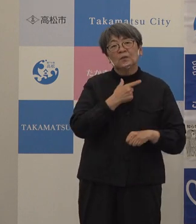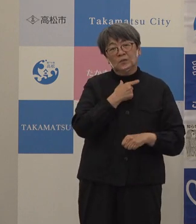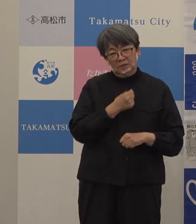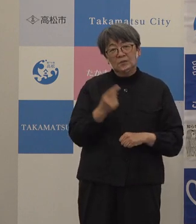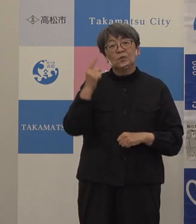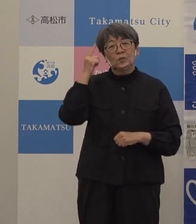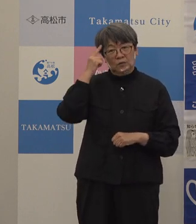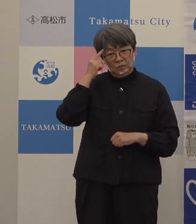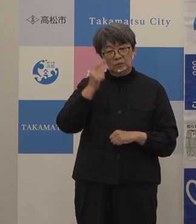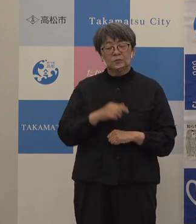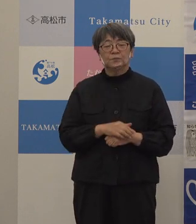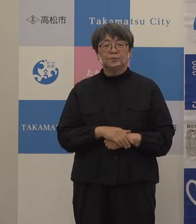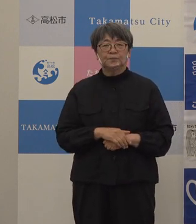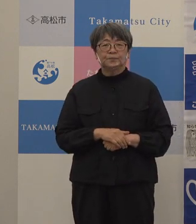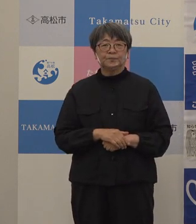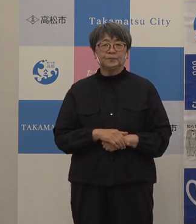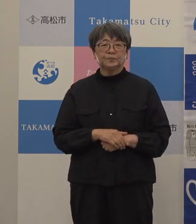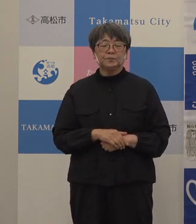るところでございます。